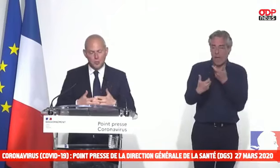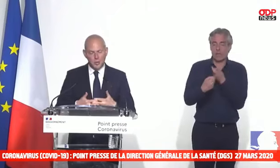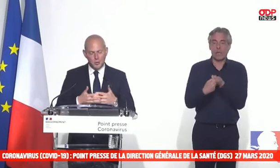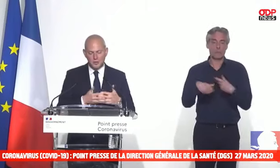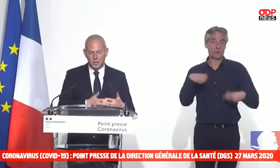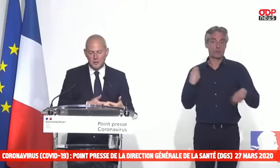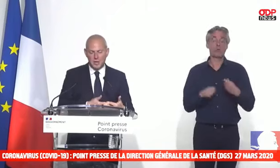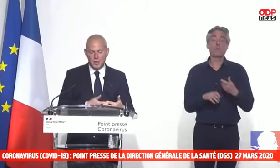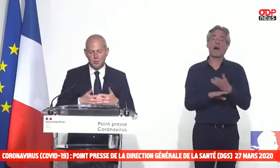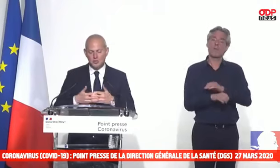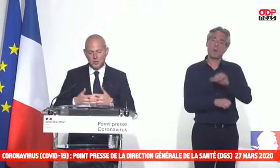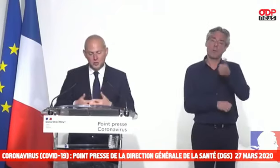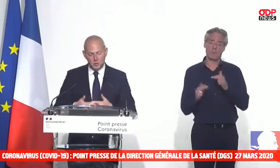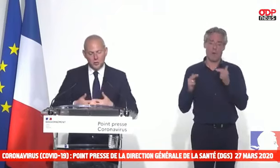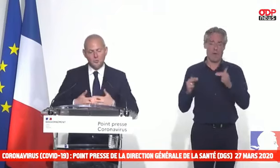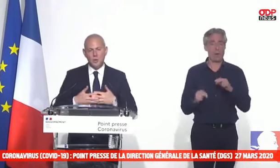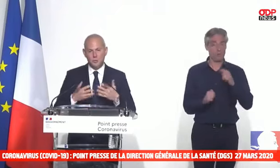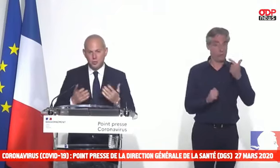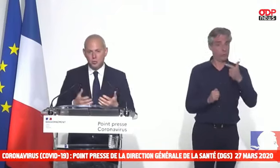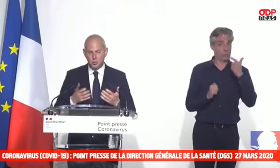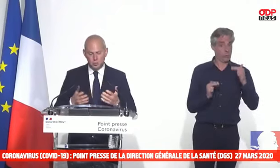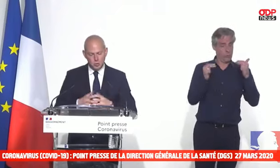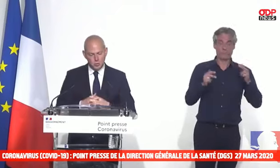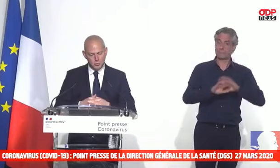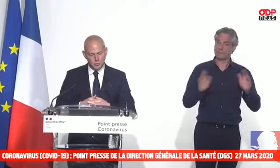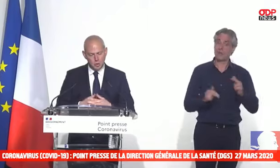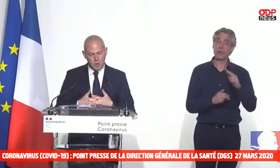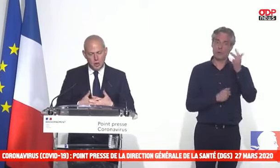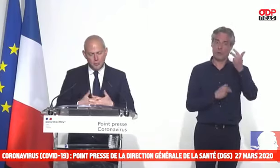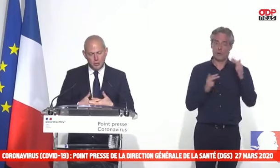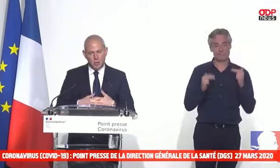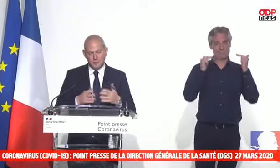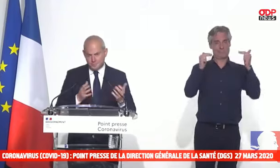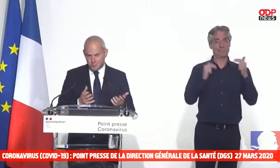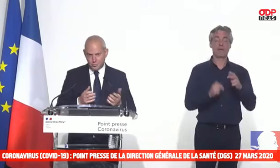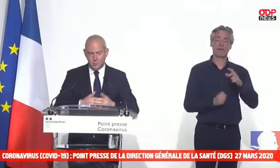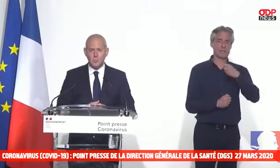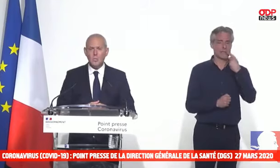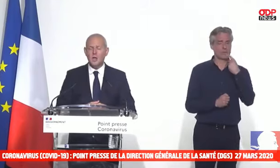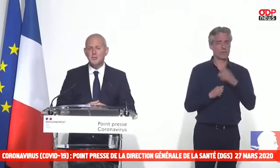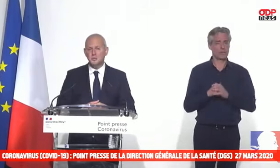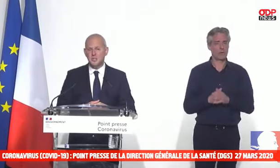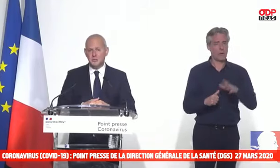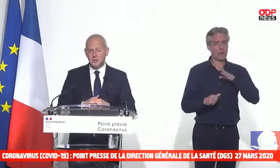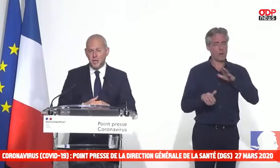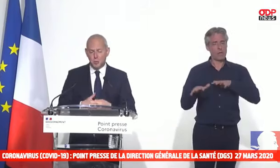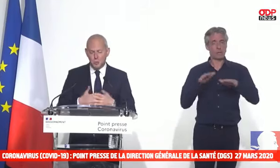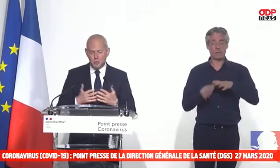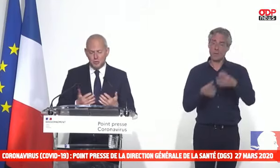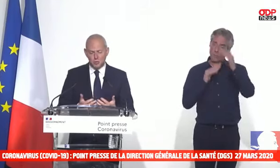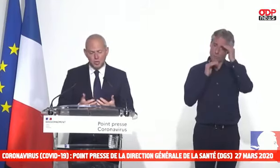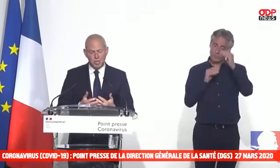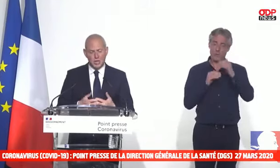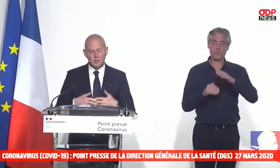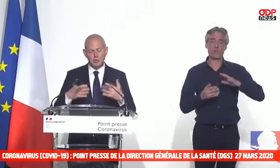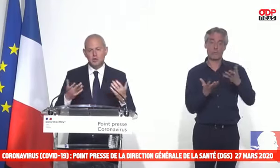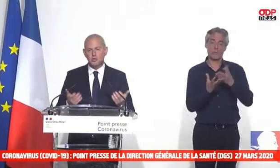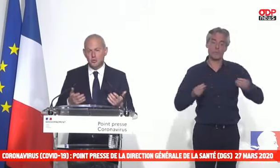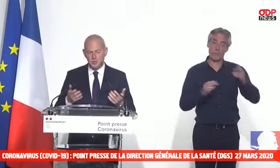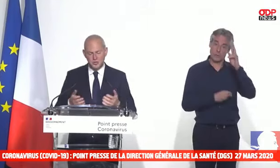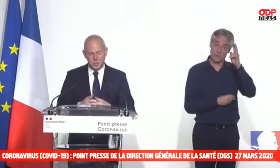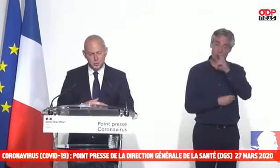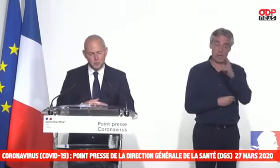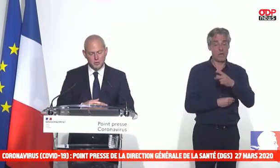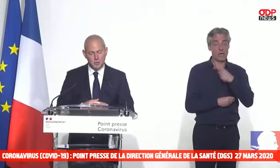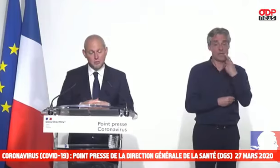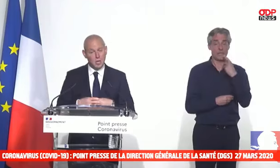le même qu'en stade 1 ou qu'en stade 2, puisqu'aujourd'hui, nous devons avoir un dispositif fiable en population générale. Ce changement